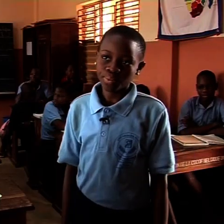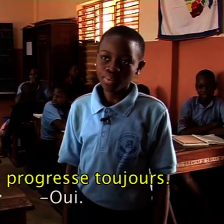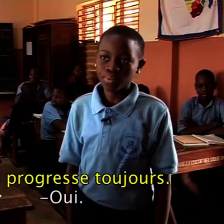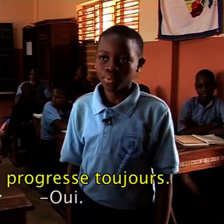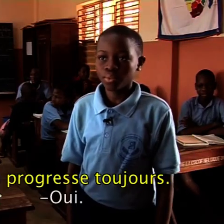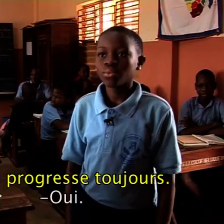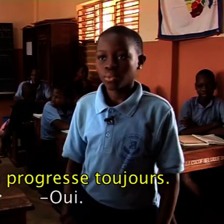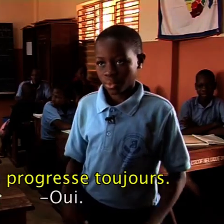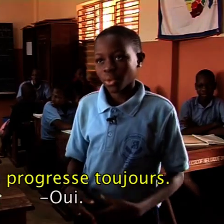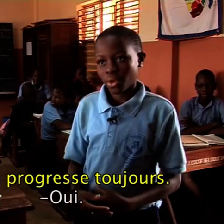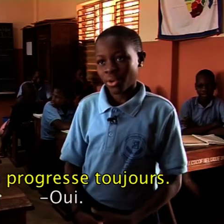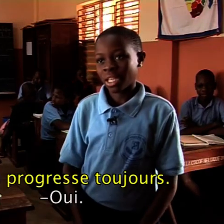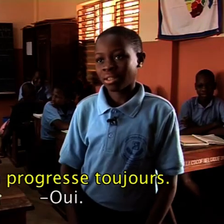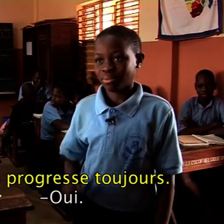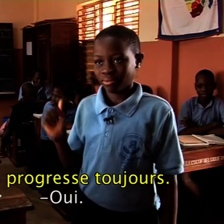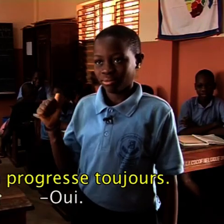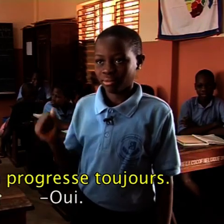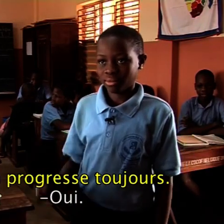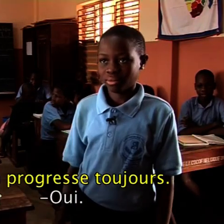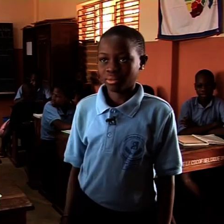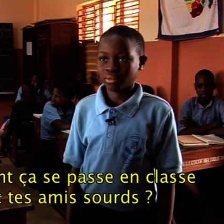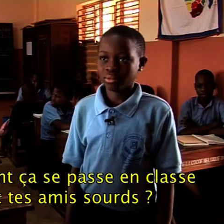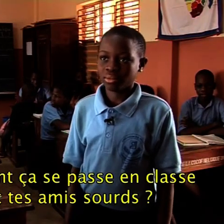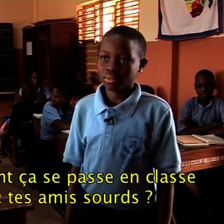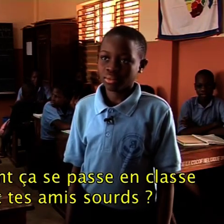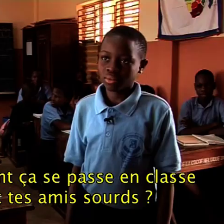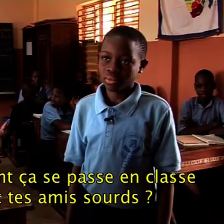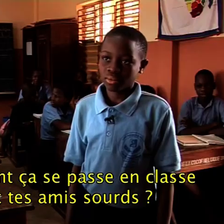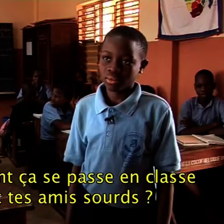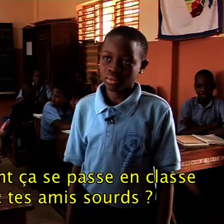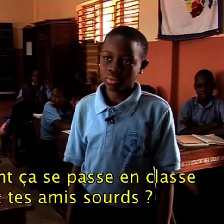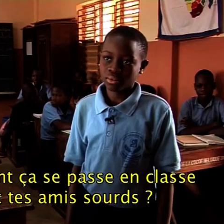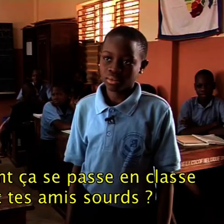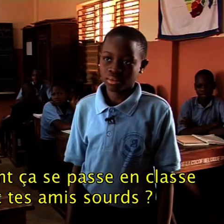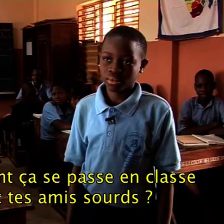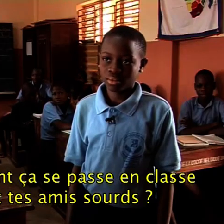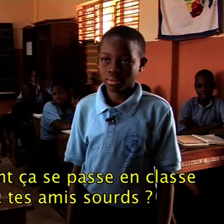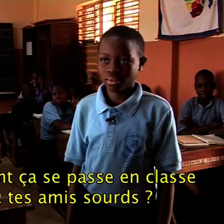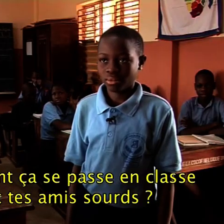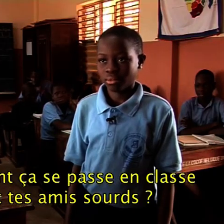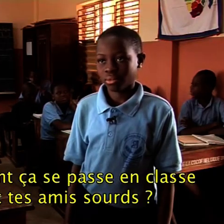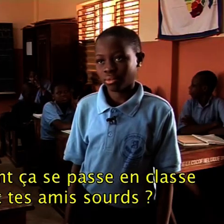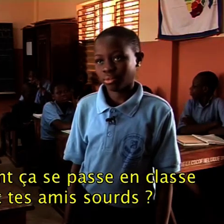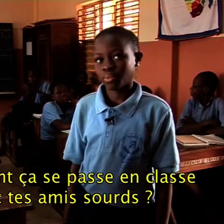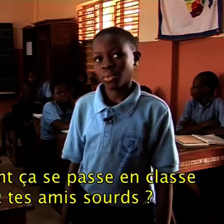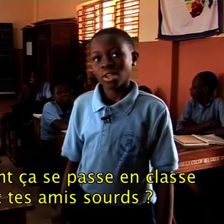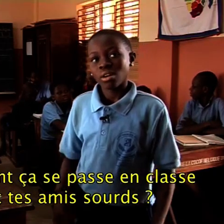on progresse toujours. Oui. Alors, en classe, avec tes camarades sourds, comment ça se passe?